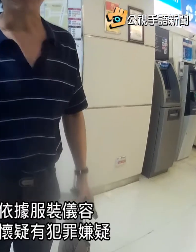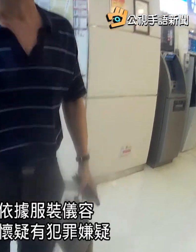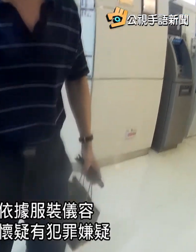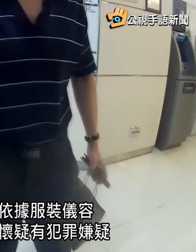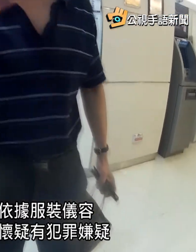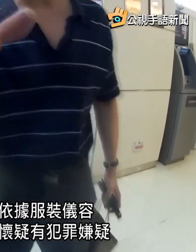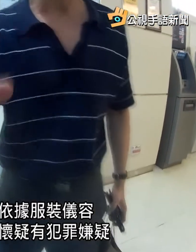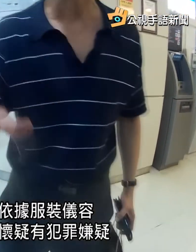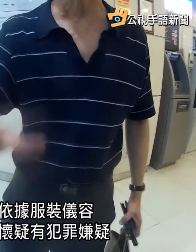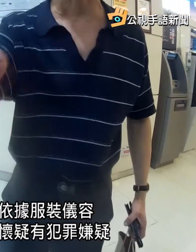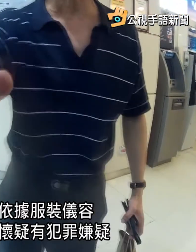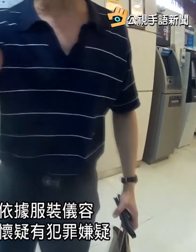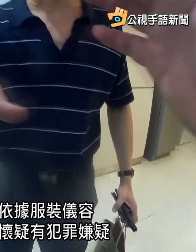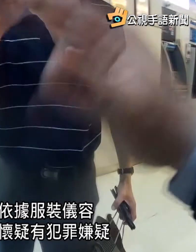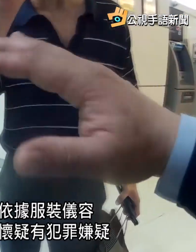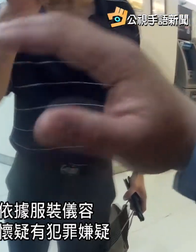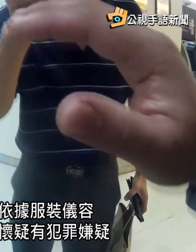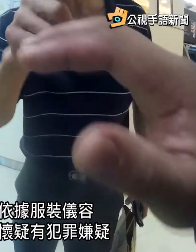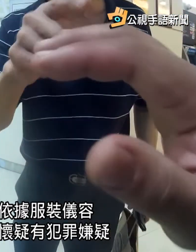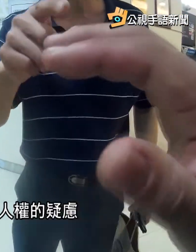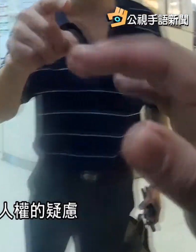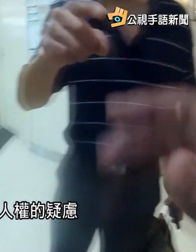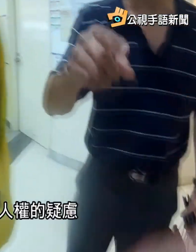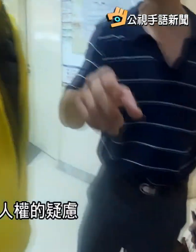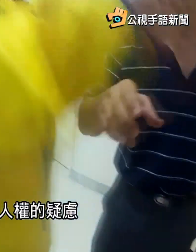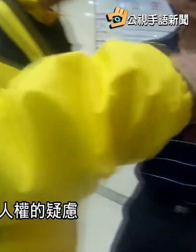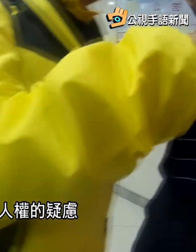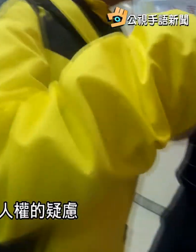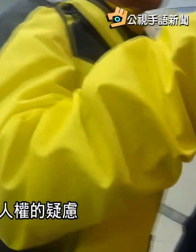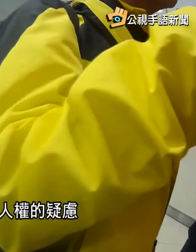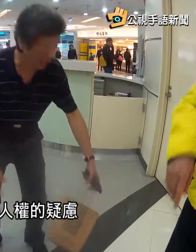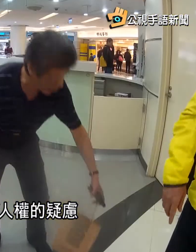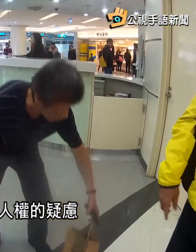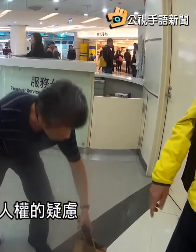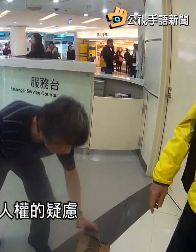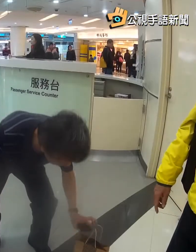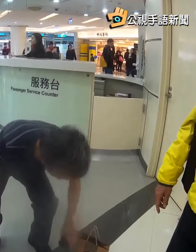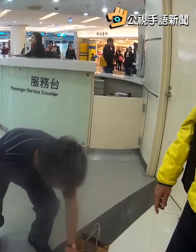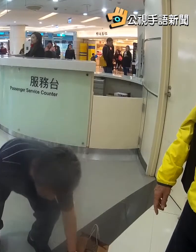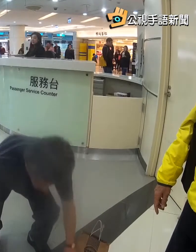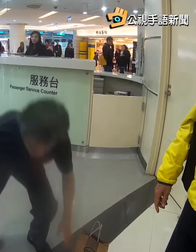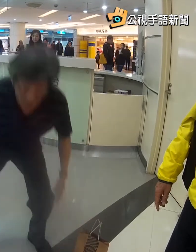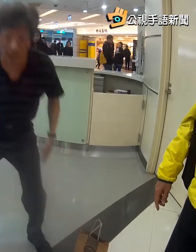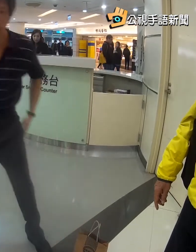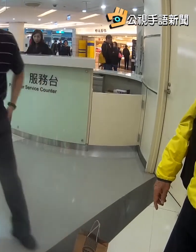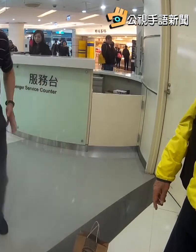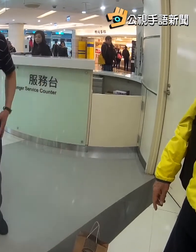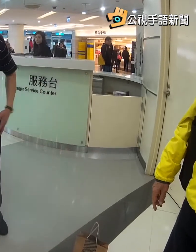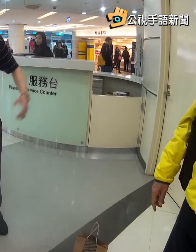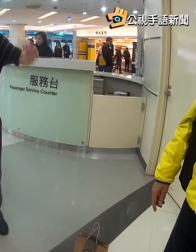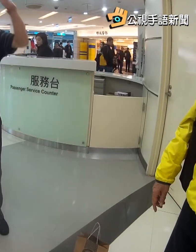怀疑有犯罪嫌疑，才能减低侵犯人权的疑虑。记者陈嘉欣、张子嘉台北报道。